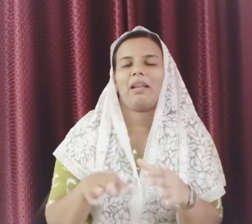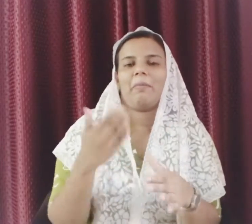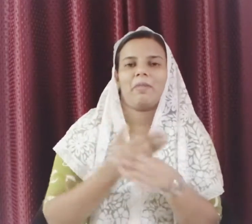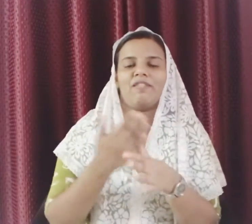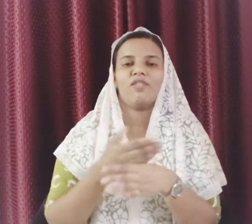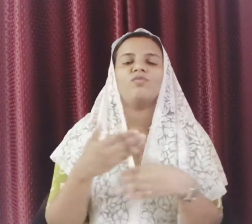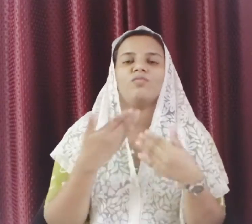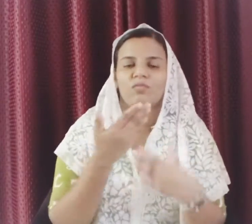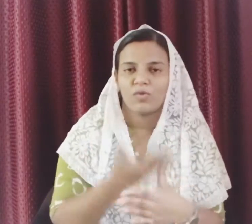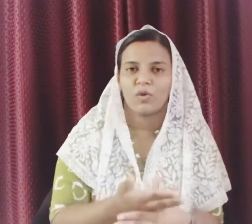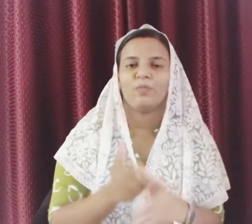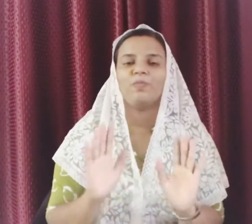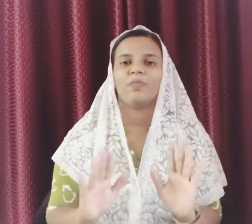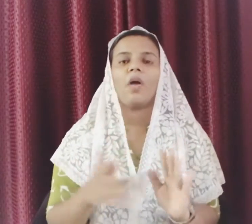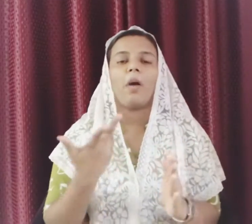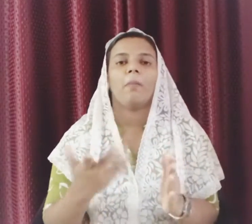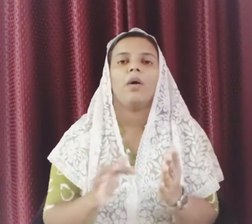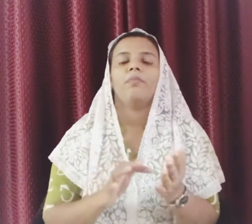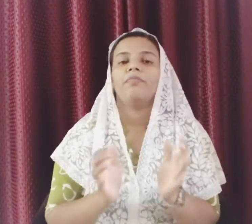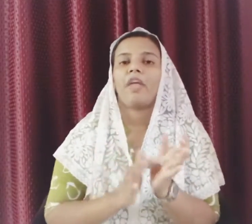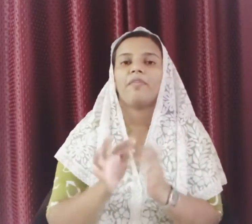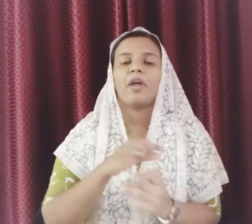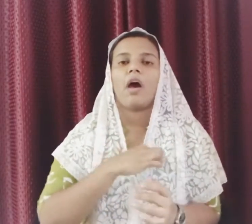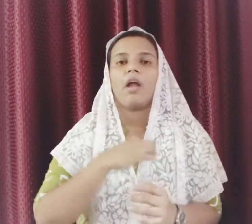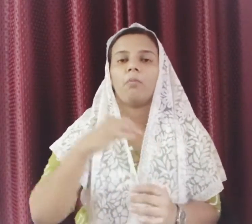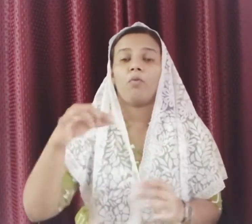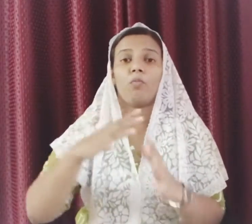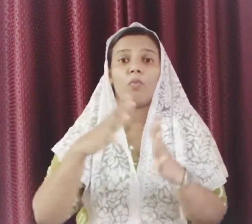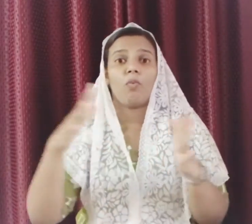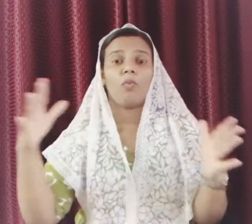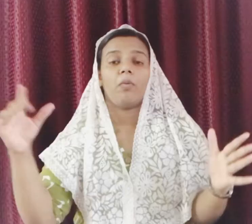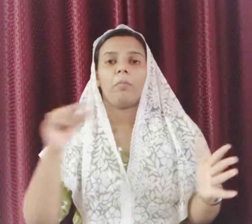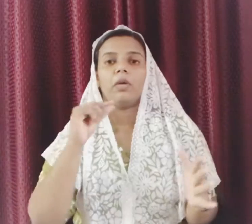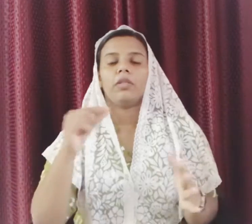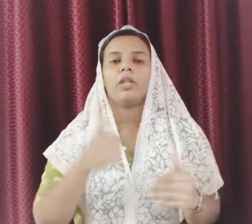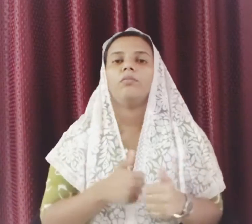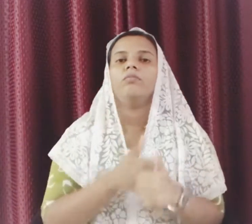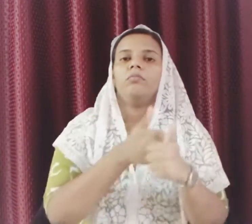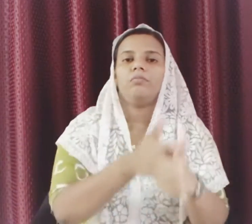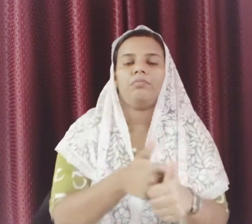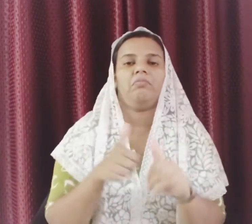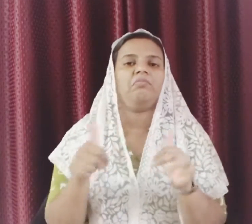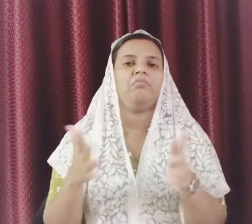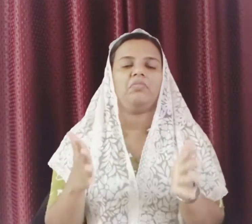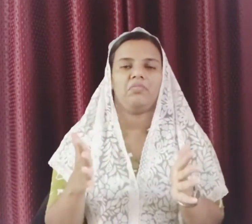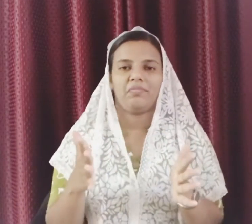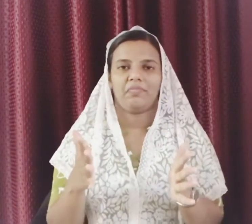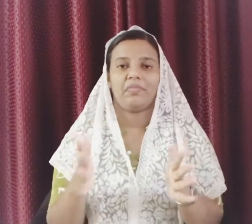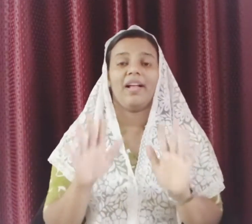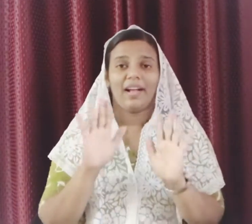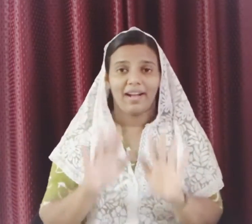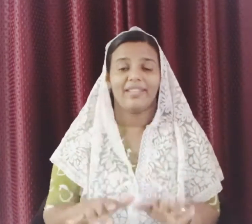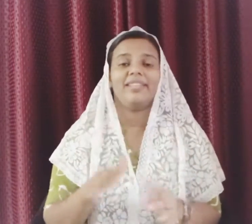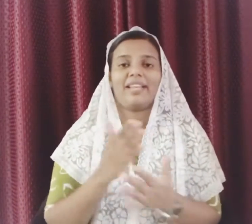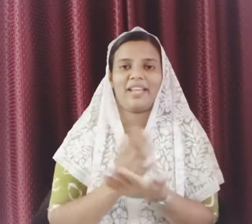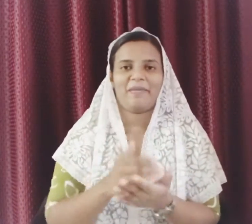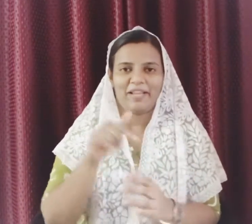അങ്ങനെ വരുമ്പോൾ എന്തു പറ്റും? നമുക്ക് ദൈവാത്മാവുമായിട്ടുള്ള ആ വലിയ ബന്ധത്തിൽ മുന്നേറുവാൻ കഴിയാതെ പോകും. അതുകൊണ്ട് ഇന്ന് പ്രഭാതത്തിൽ ഈ സന്ദേശം കേൾക്കുന്ന